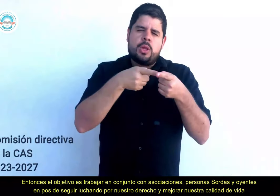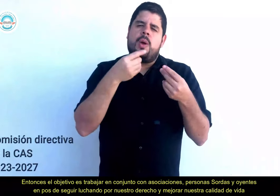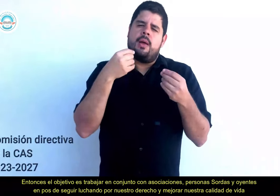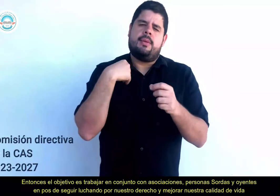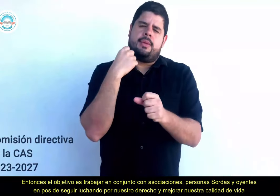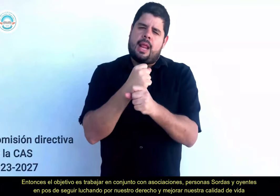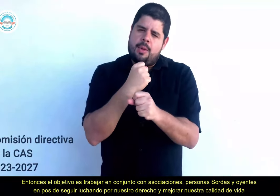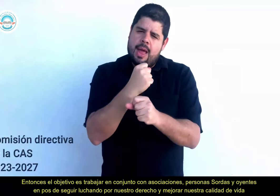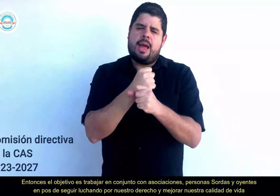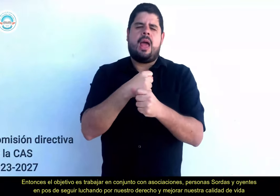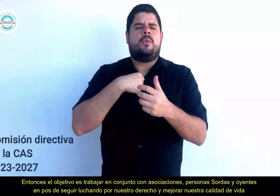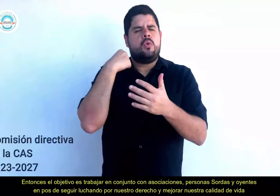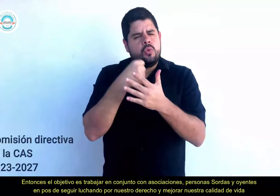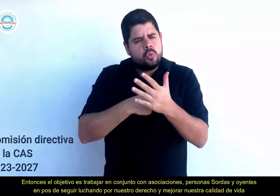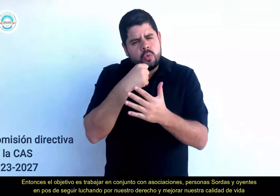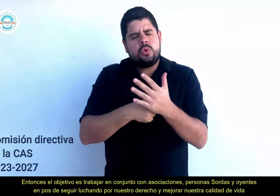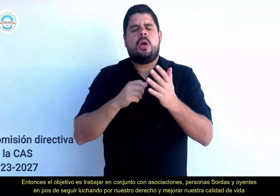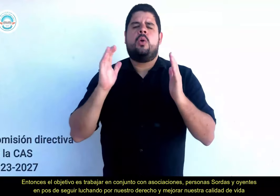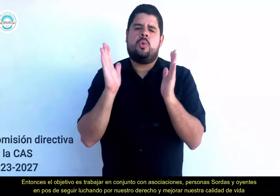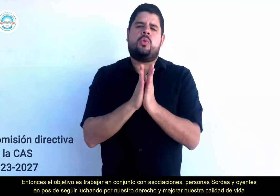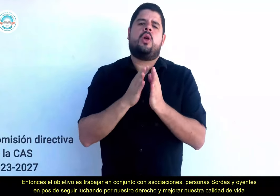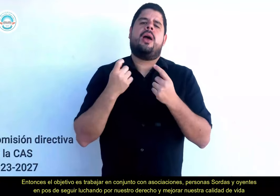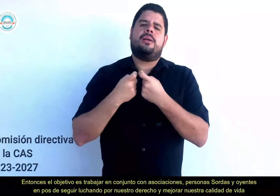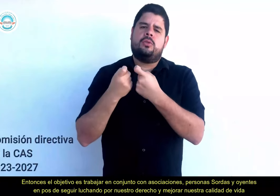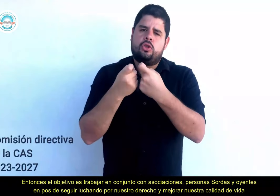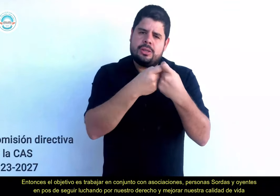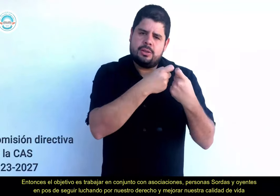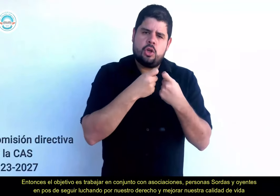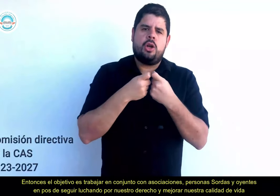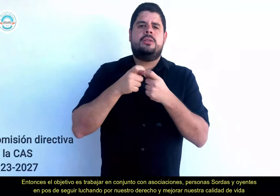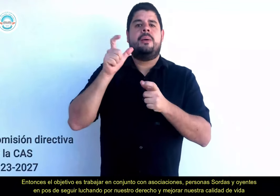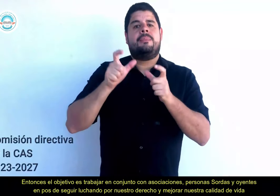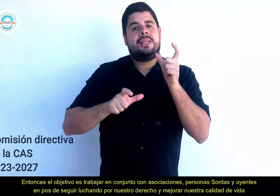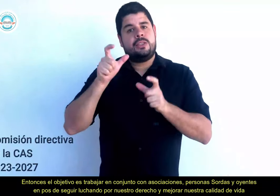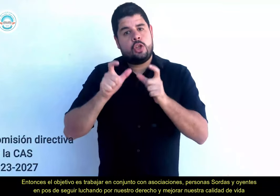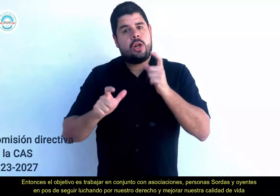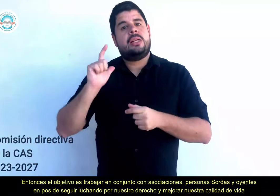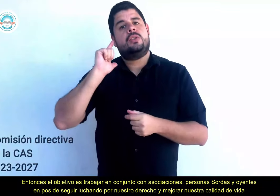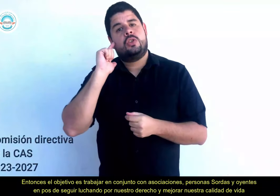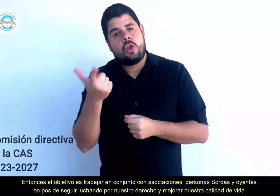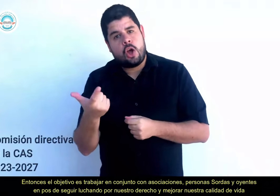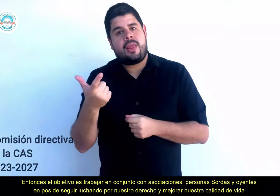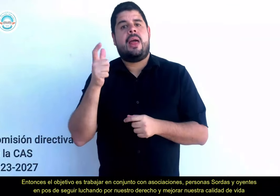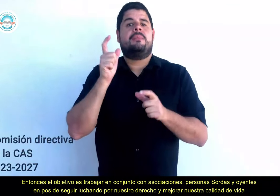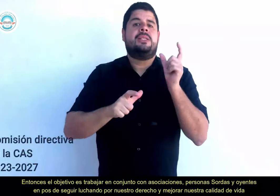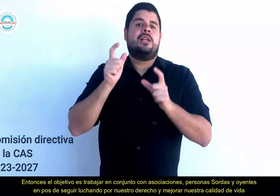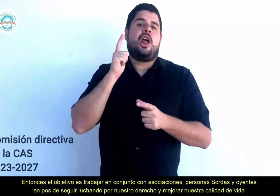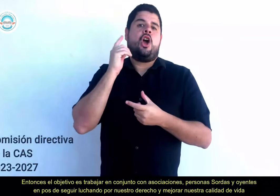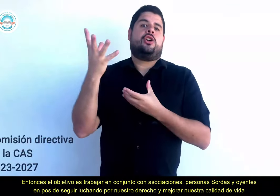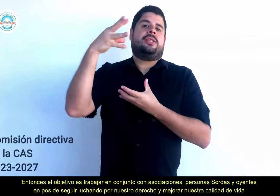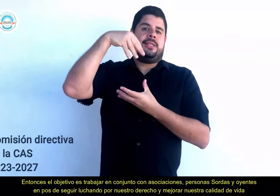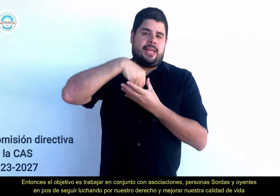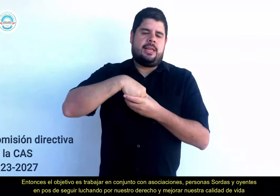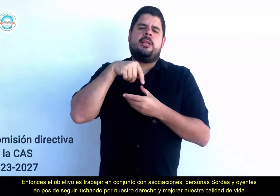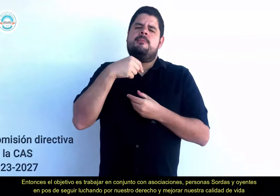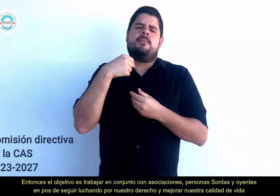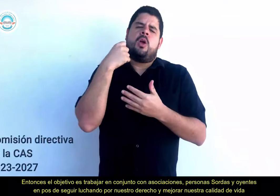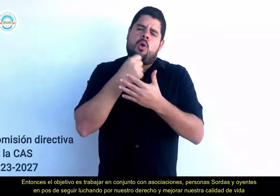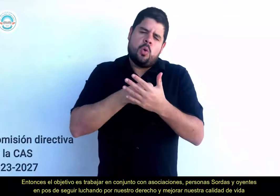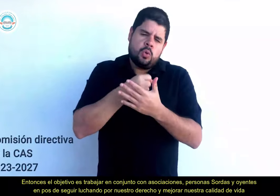Entonces, el objetivo es trabajar en conjunto con asociaciones, personas sordas y oyentes en pos de seguir